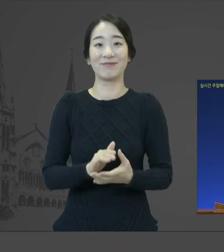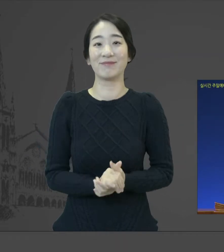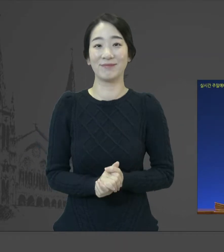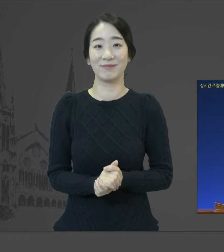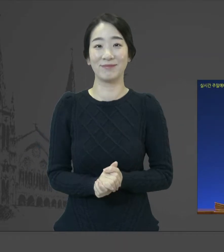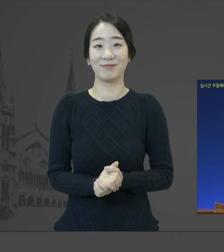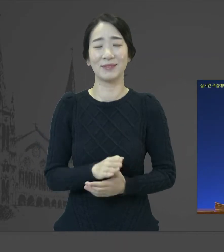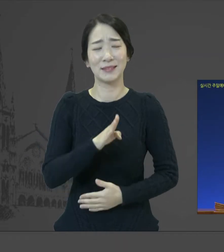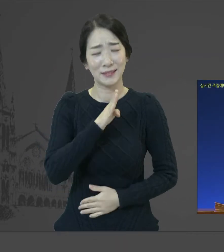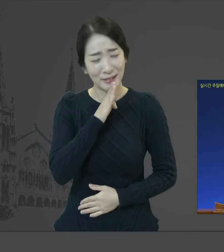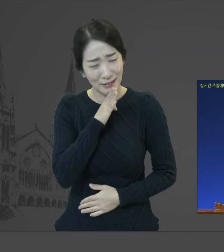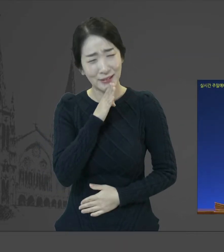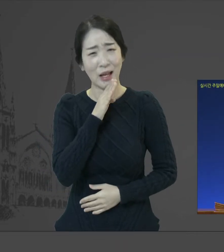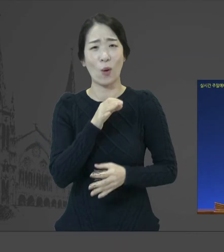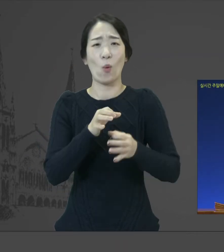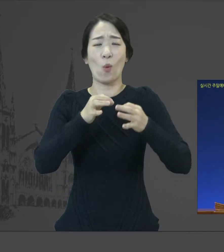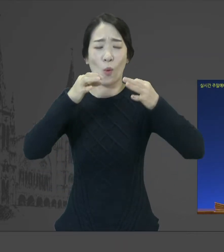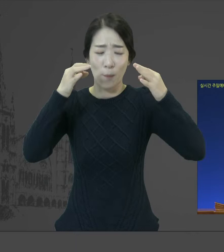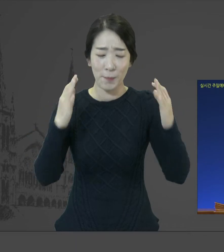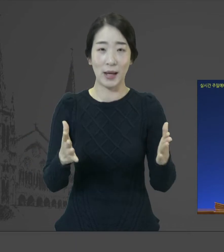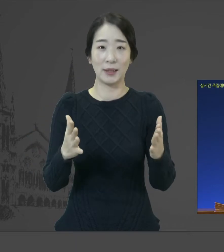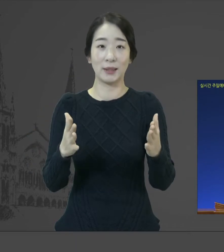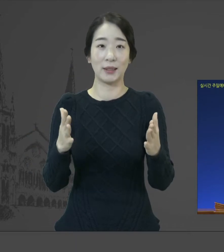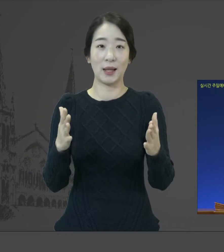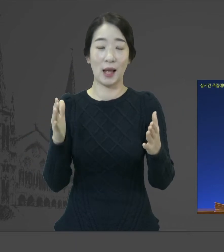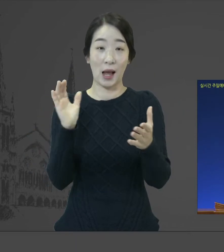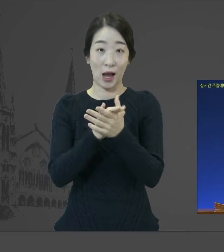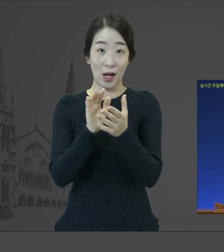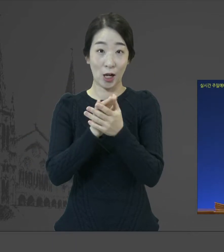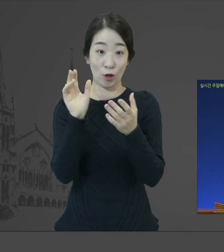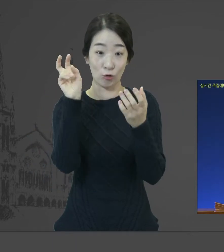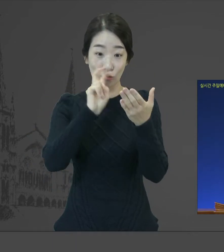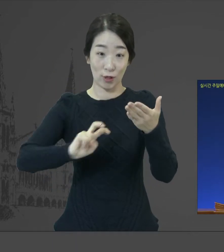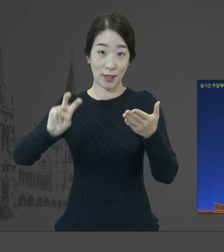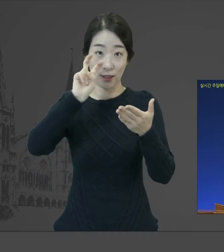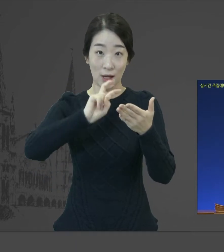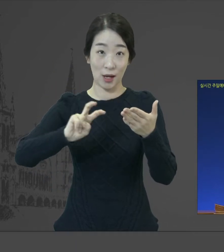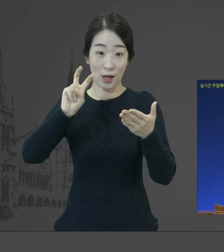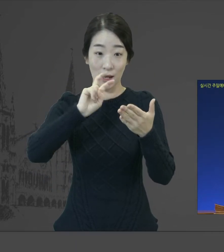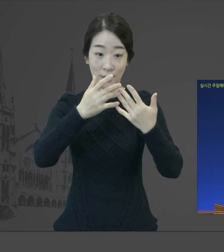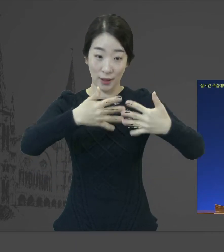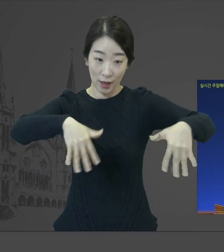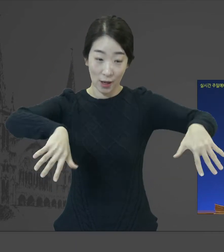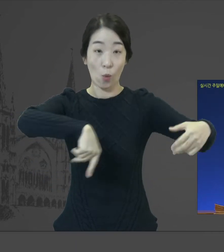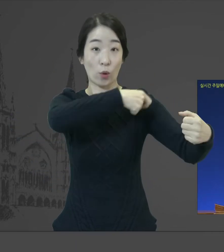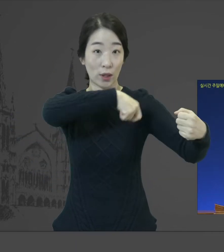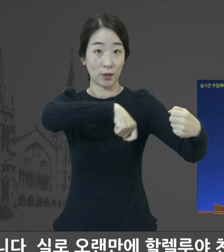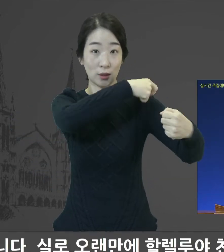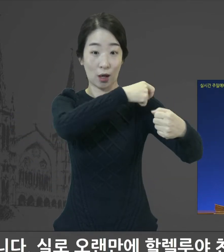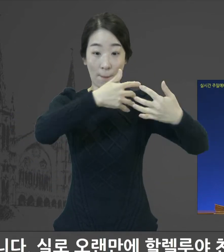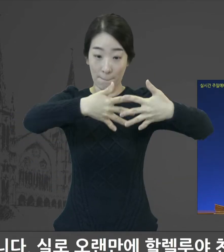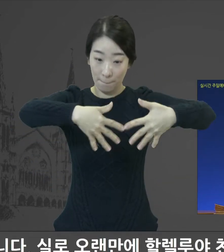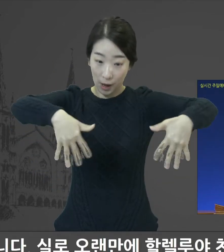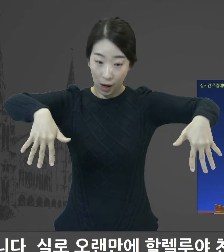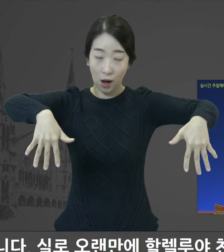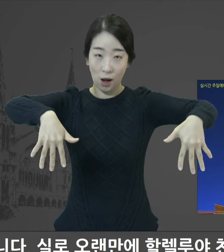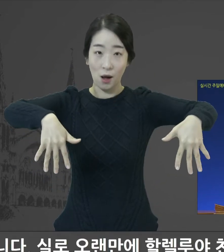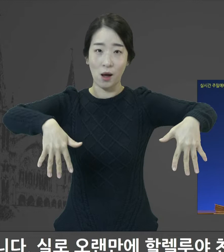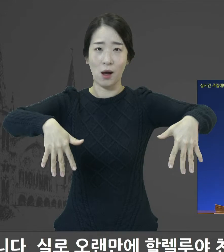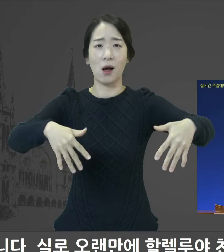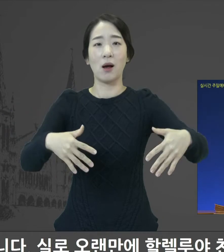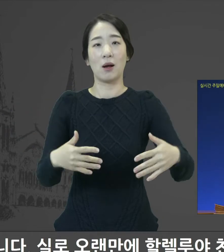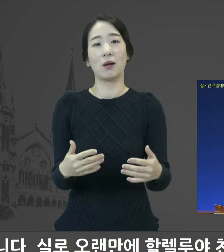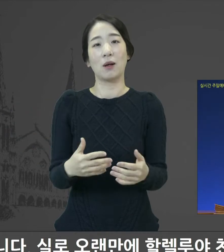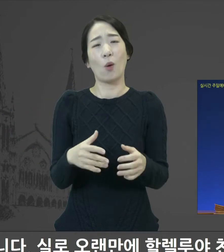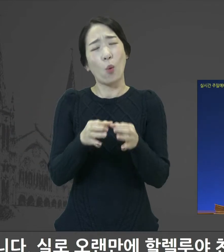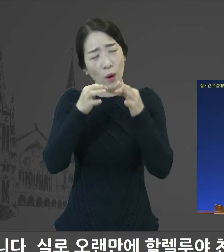실로 오랜만에 우리 할렐루야 찬양대 오케스트라가 함께 앞에 서서 찬양하며 예배를 드리게